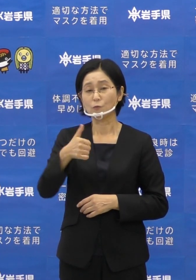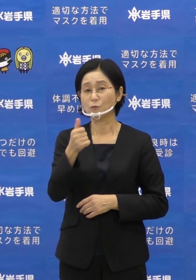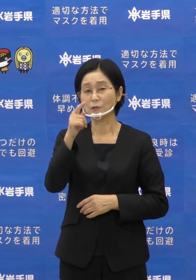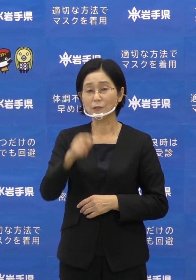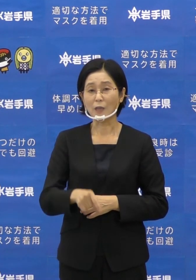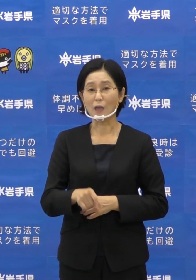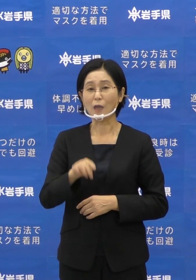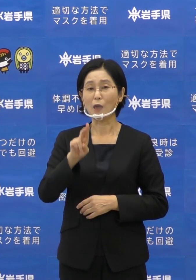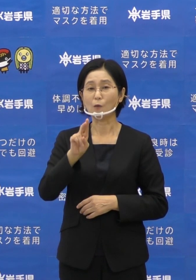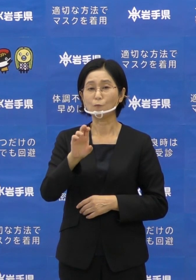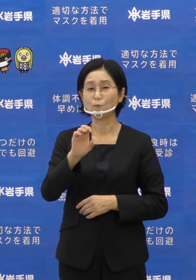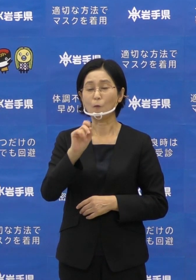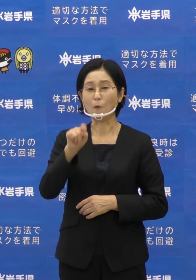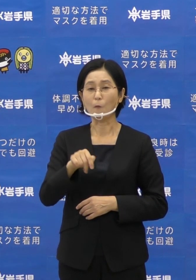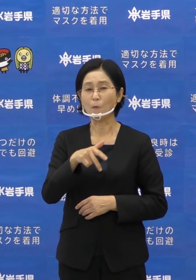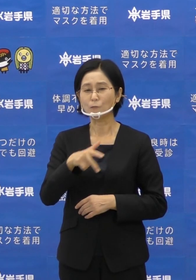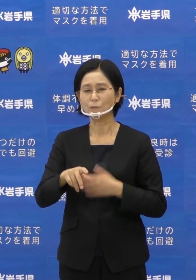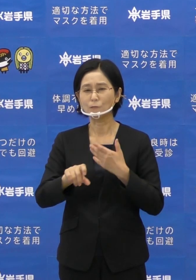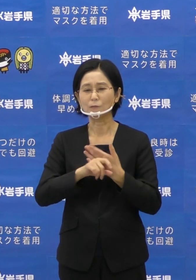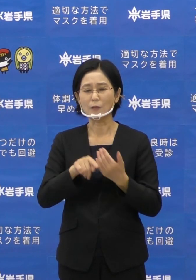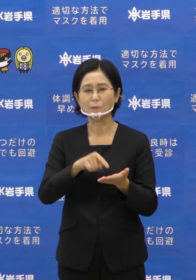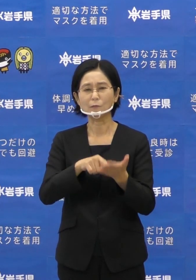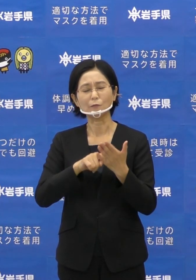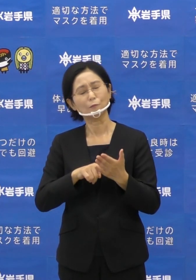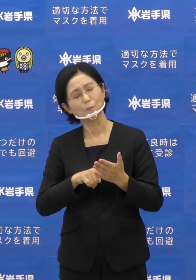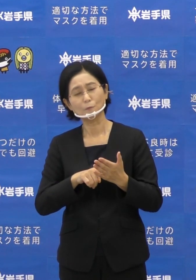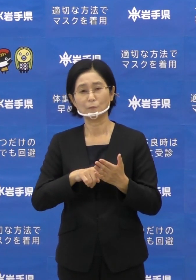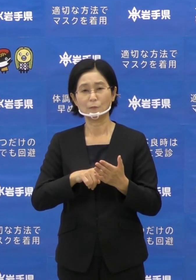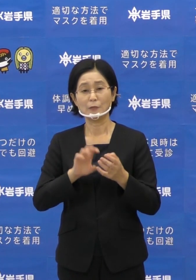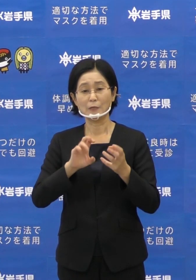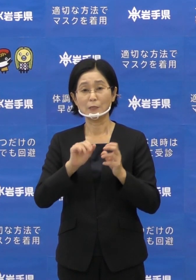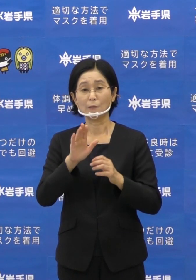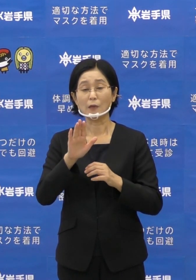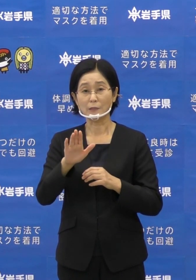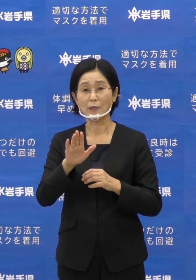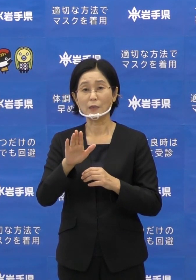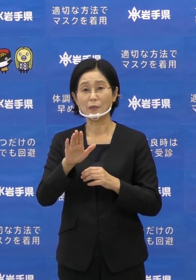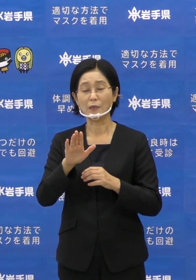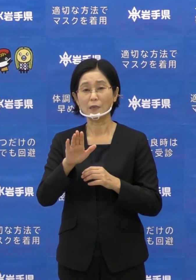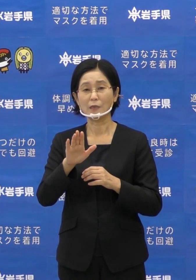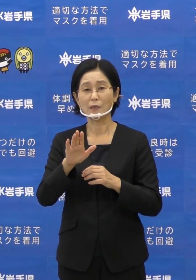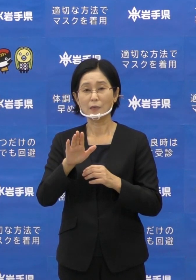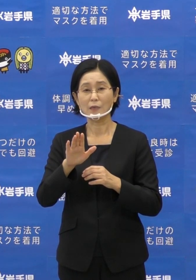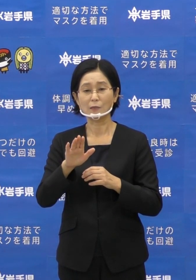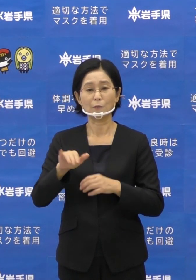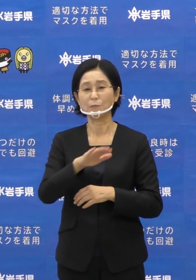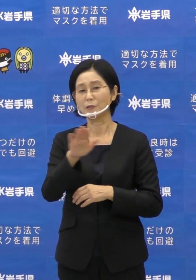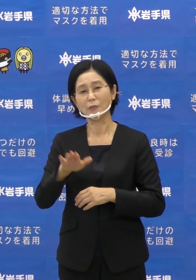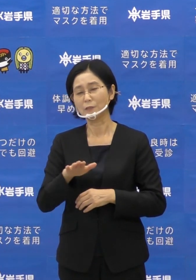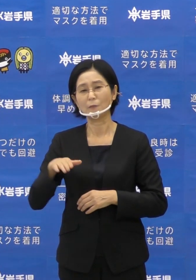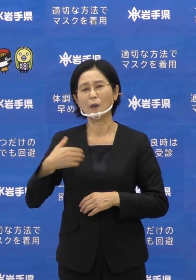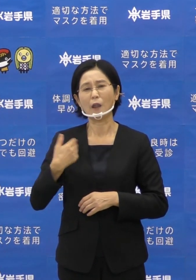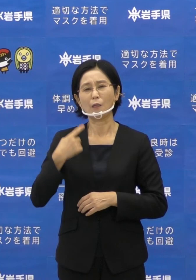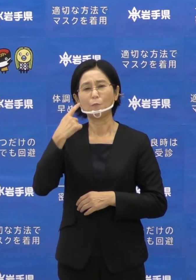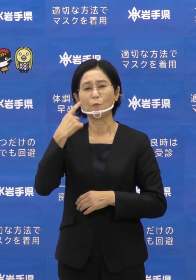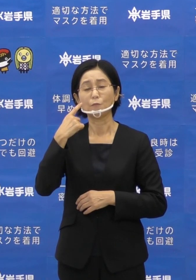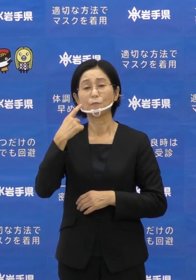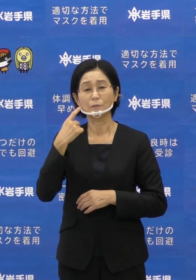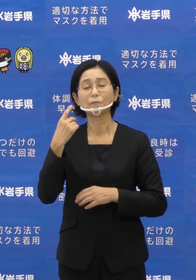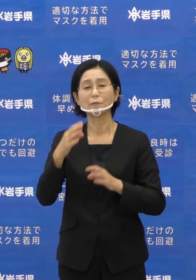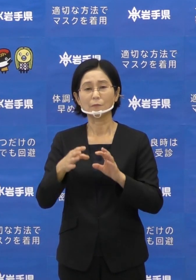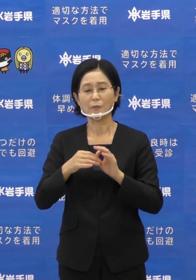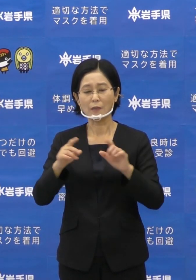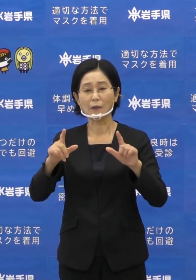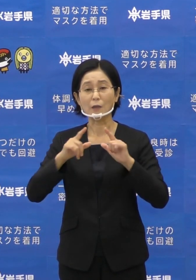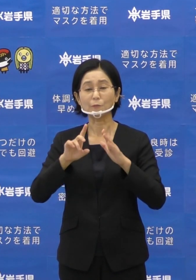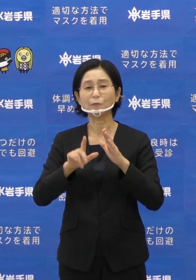としてはどうかなと思うところがあるので、ちょっと今後の、質問等への回答ではちょっと例えばできればやめてほしいなと